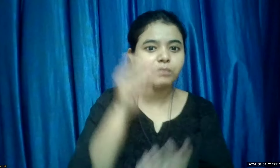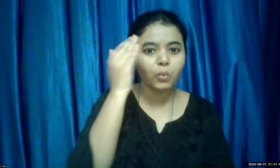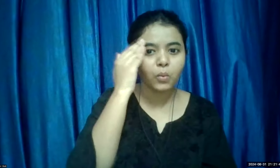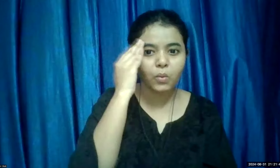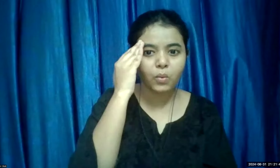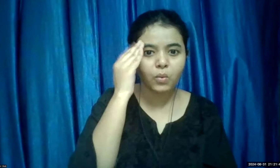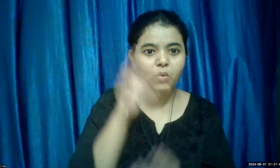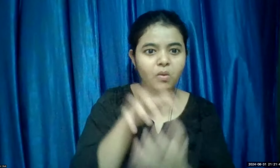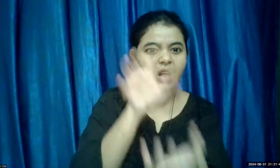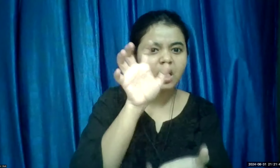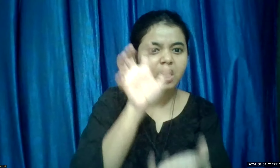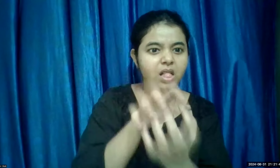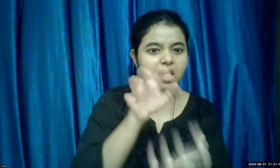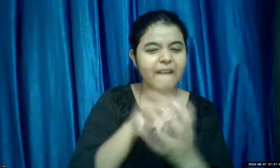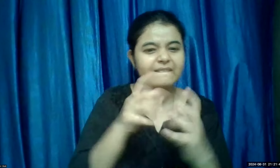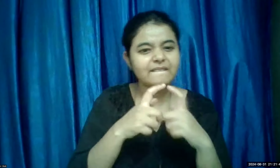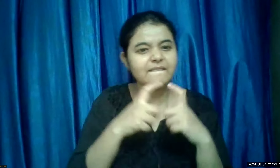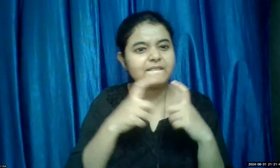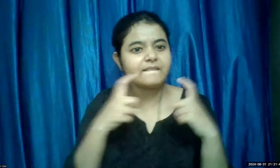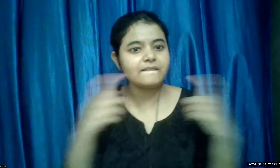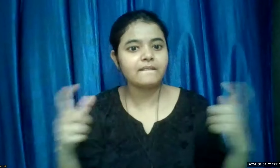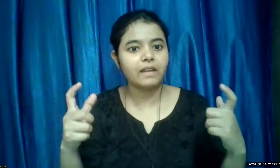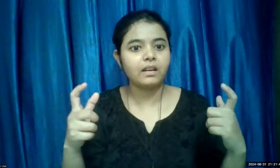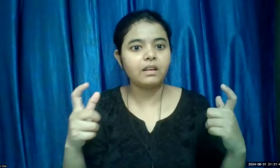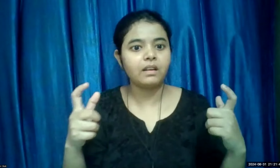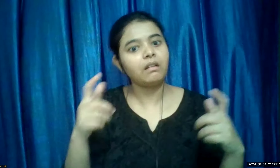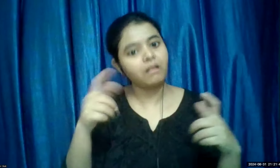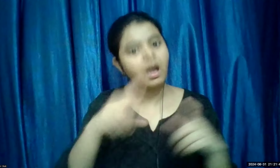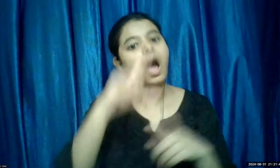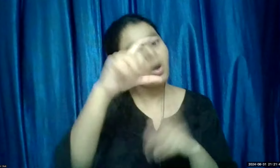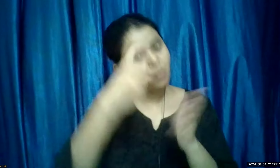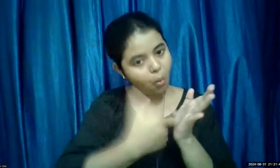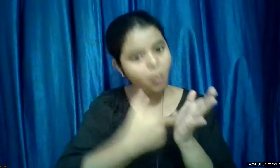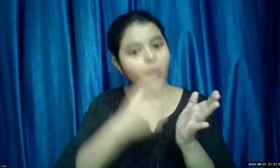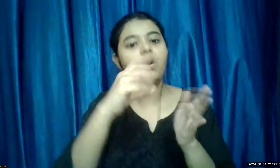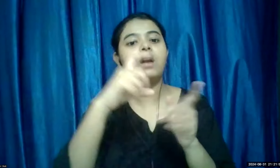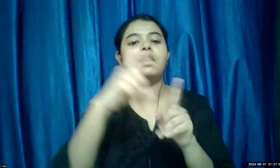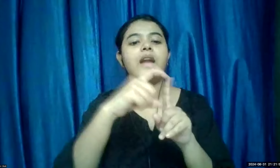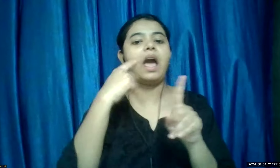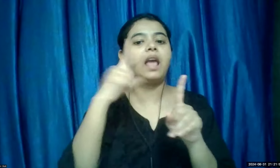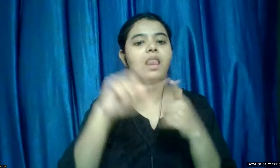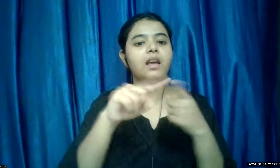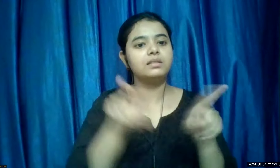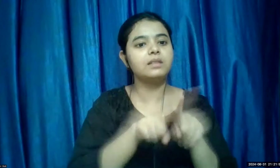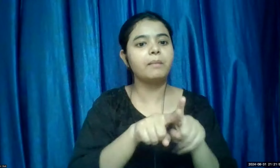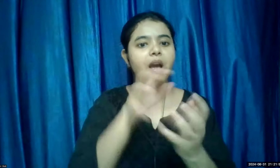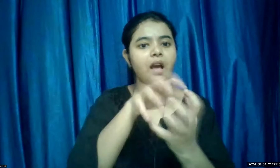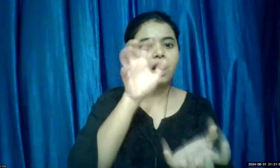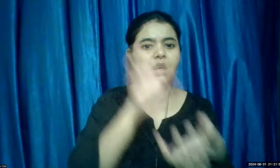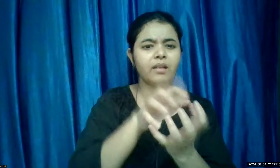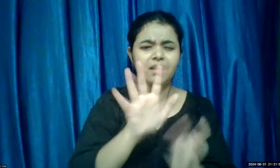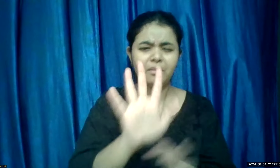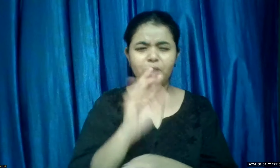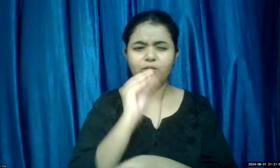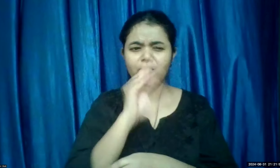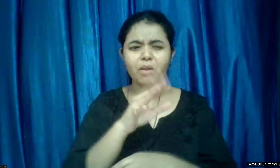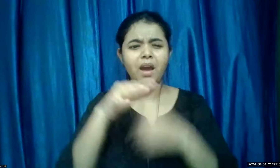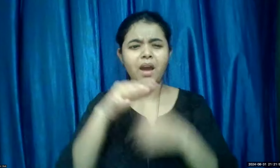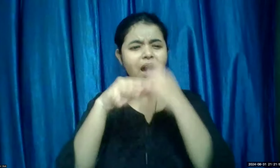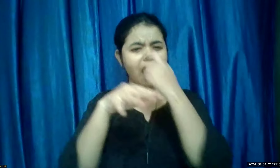बहुत विशाल मगरमच्छ था। अब वैसे तो अगर आप जानते होंगे तो जो हाथी होता है वो किसी से भी नहीं डरता, वो